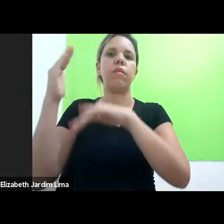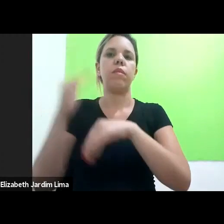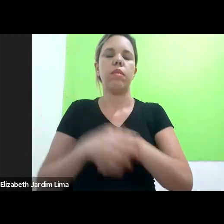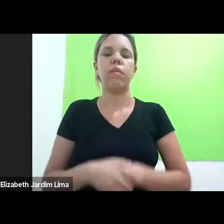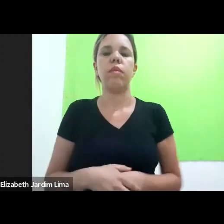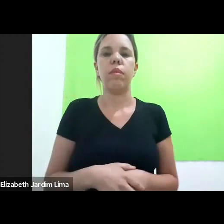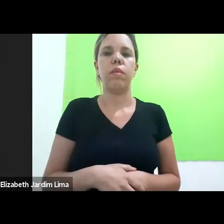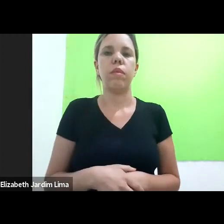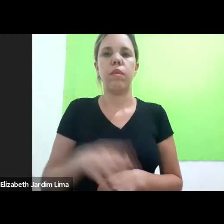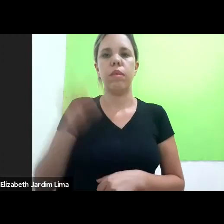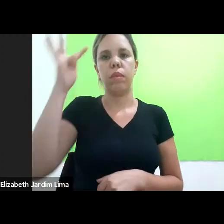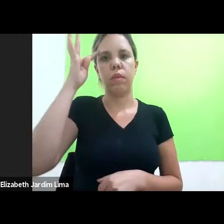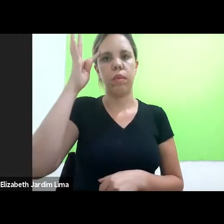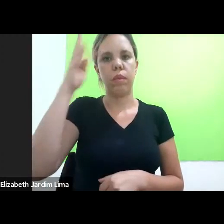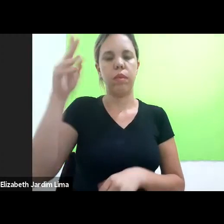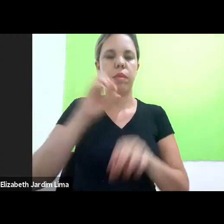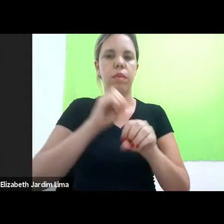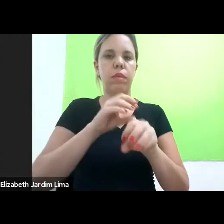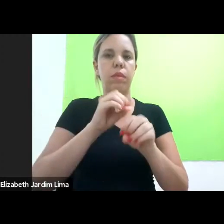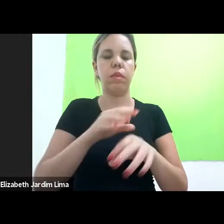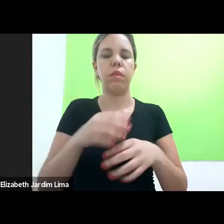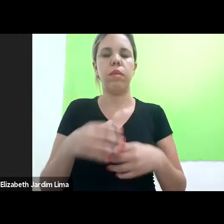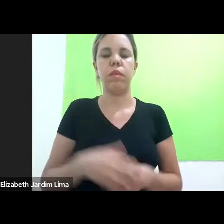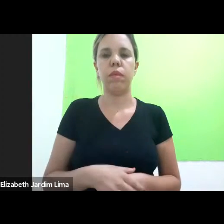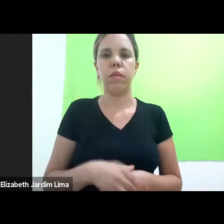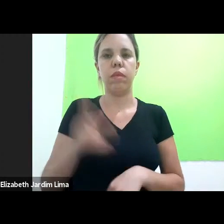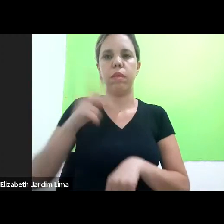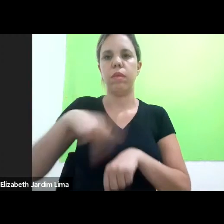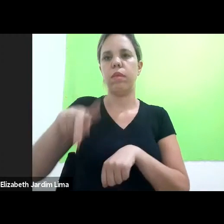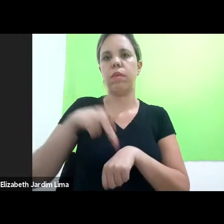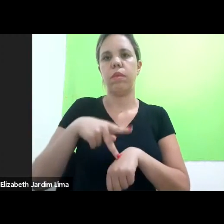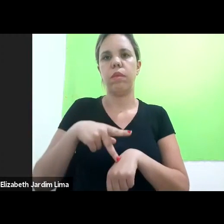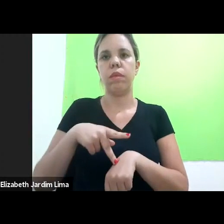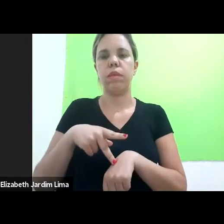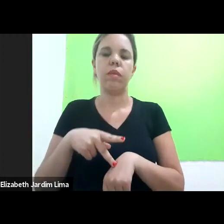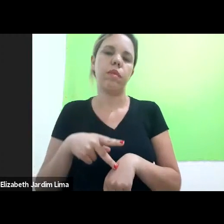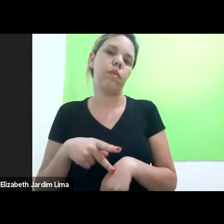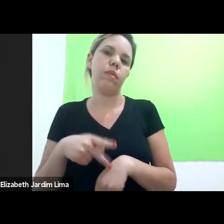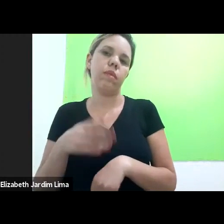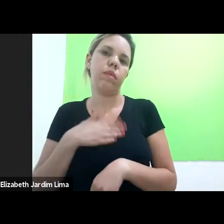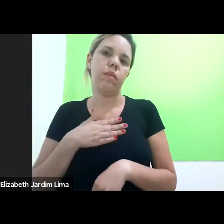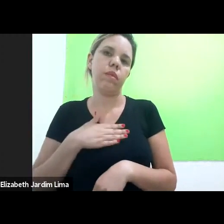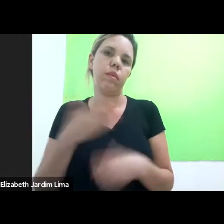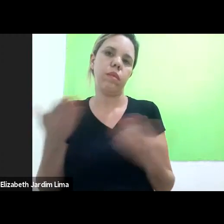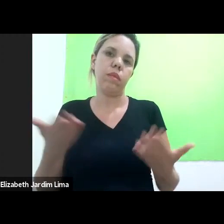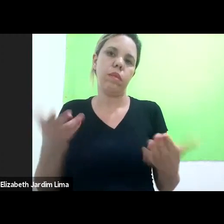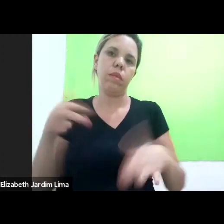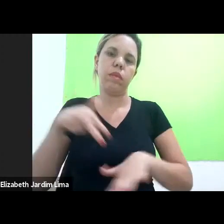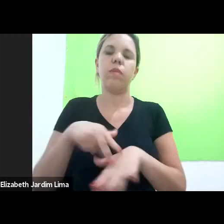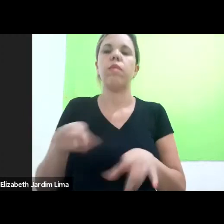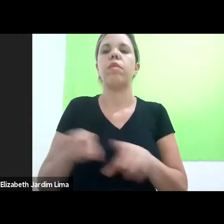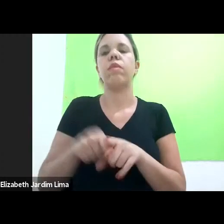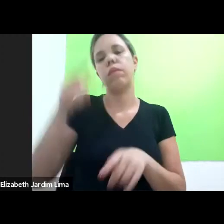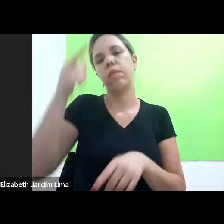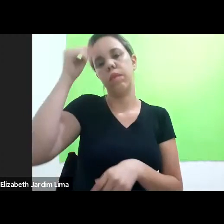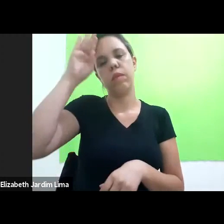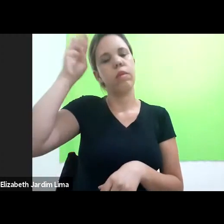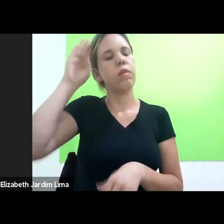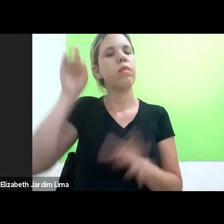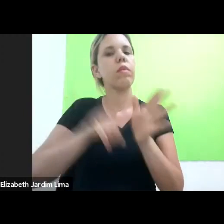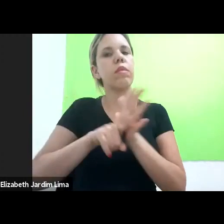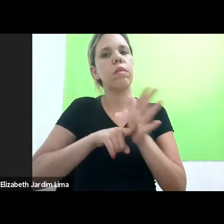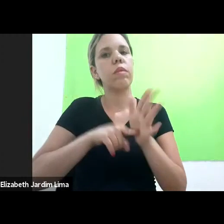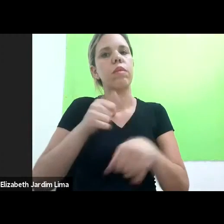das teorias e do ensino jurídico no país. Me coloco aqui na posição também de acadêmica, de